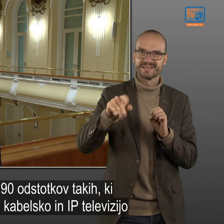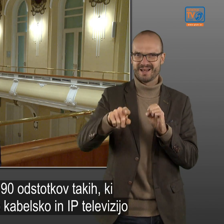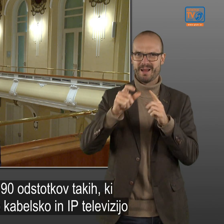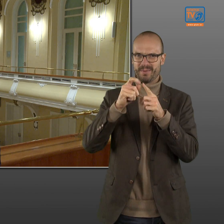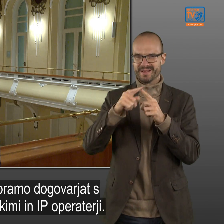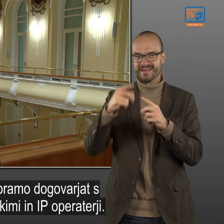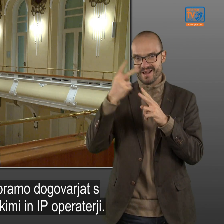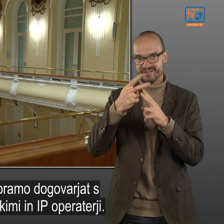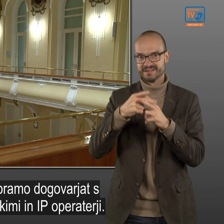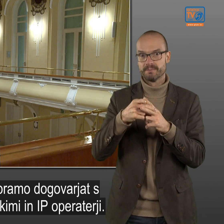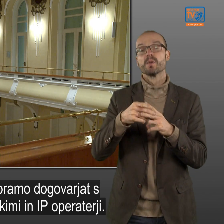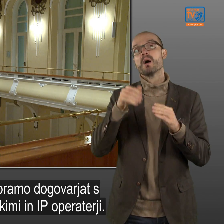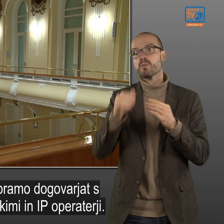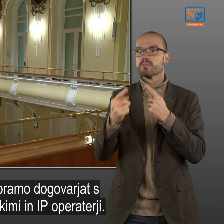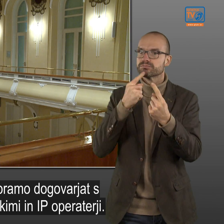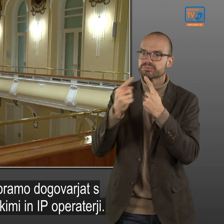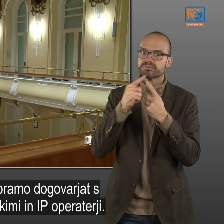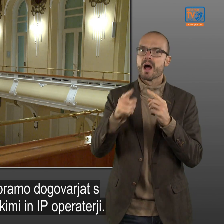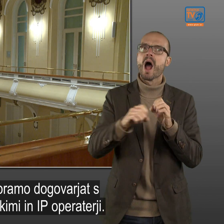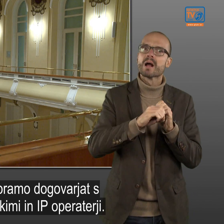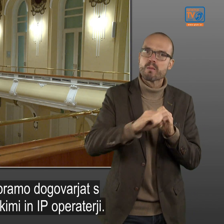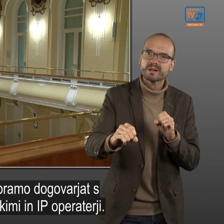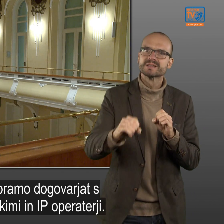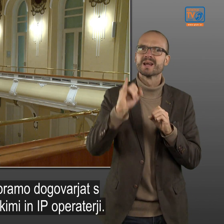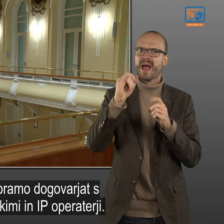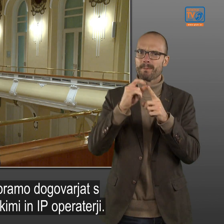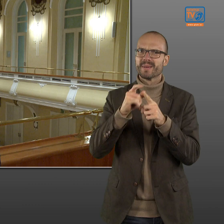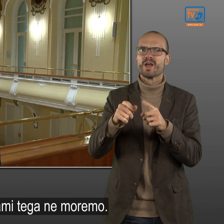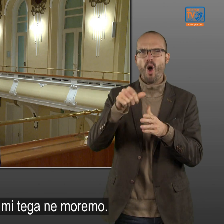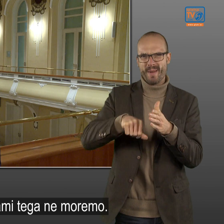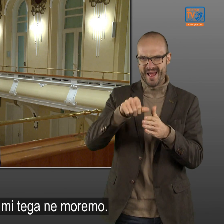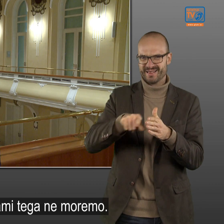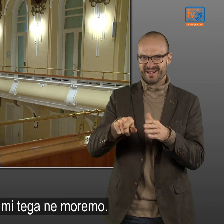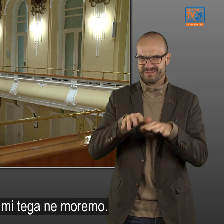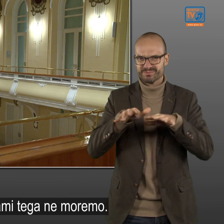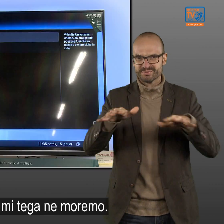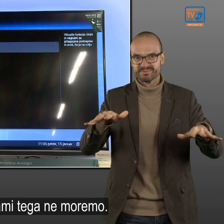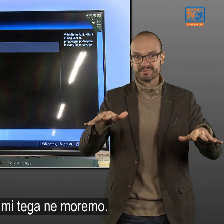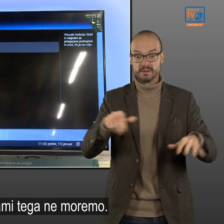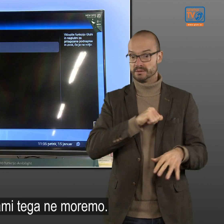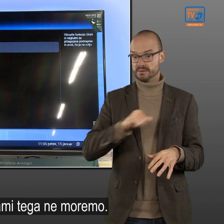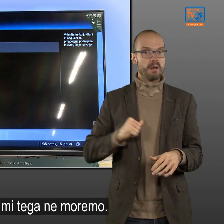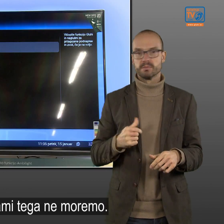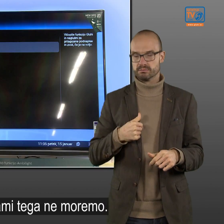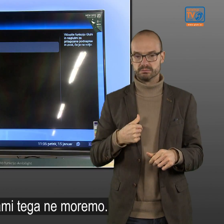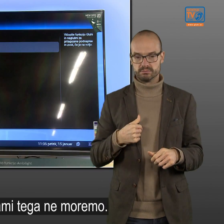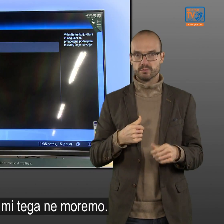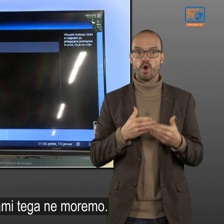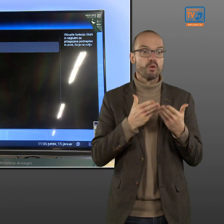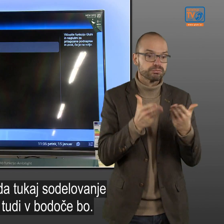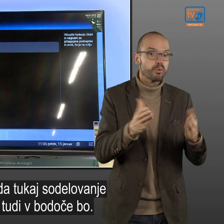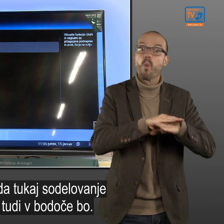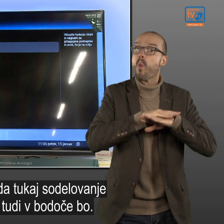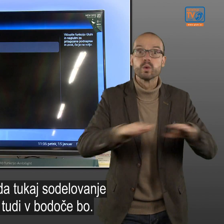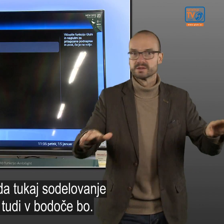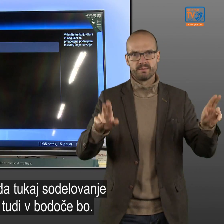televizije, moramo seveda dogovarjati s kabelskimi in IP operaterji, ker si sami tega ne moremo